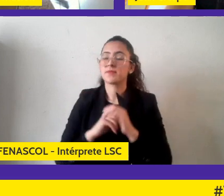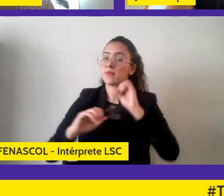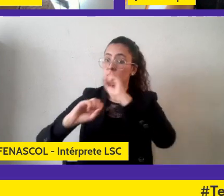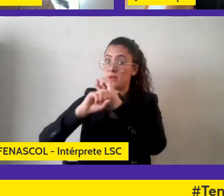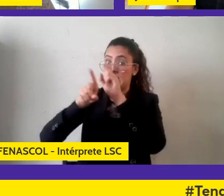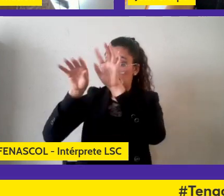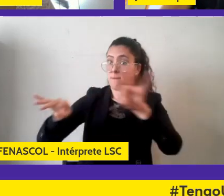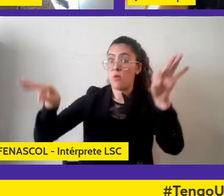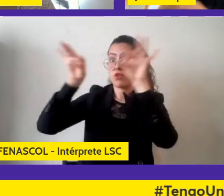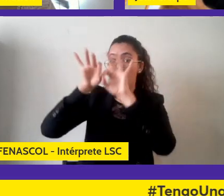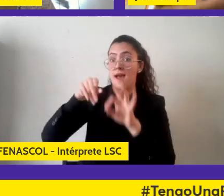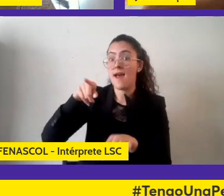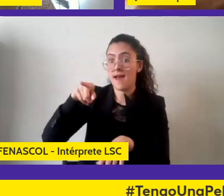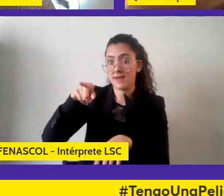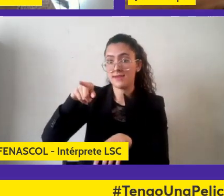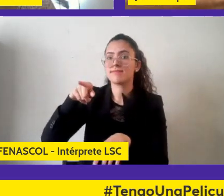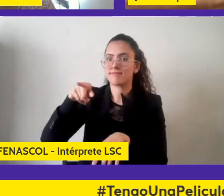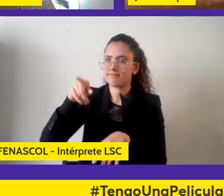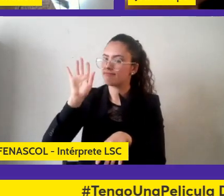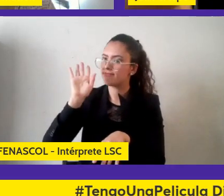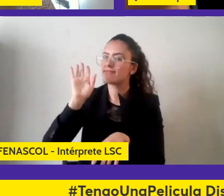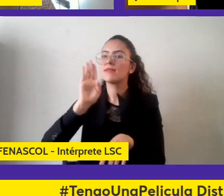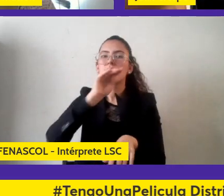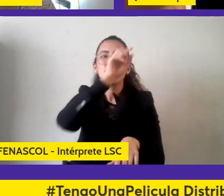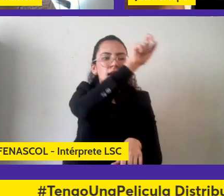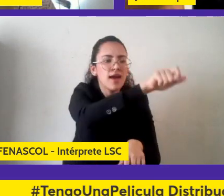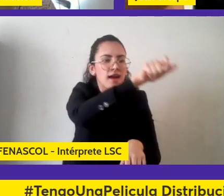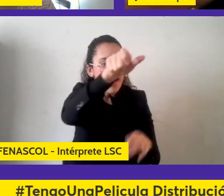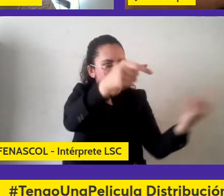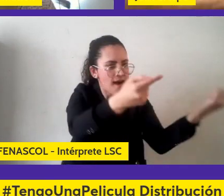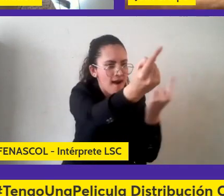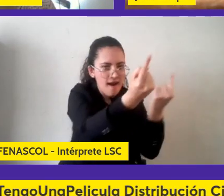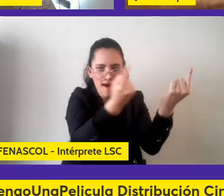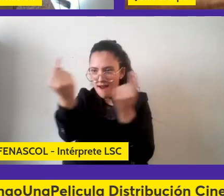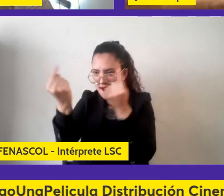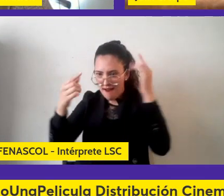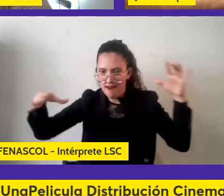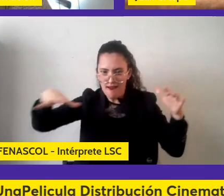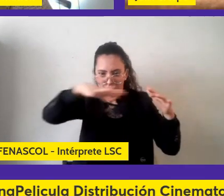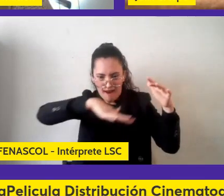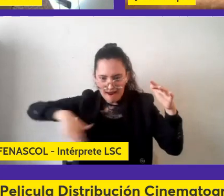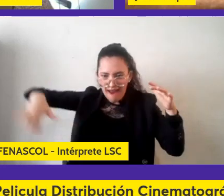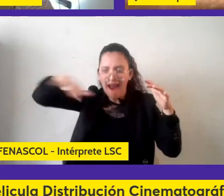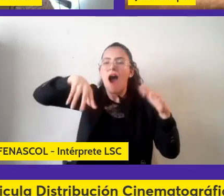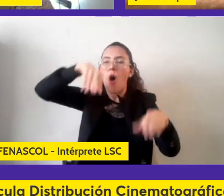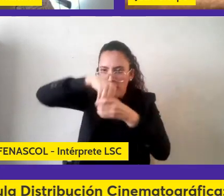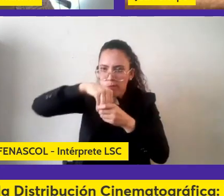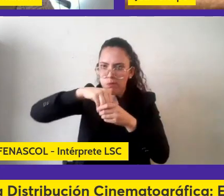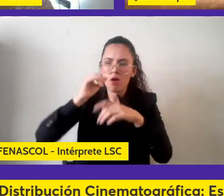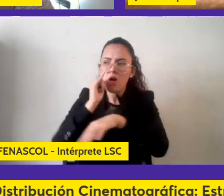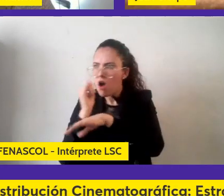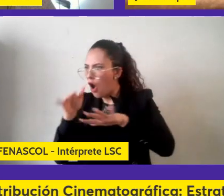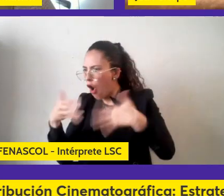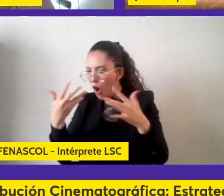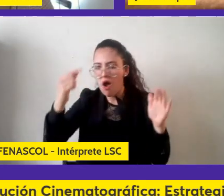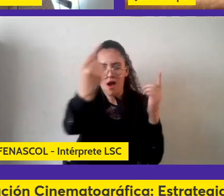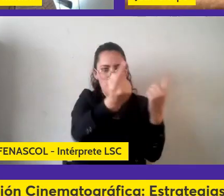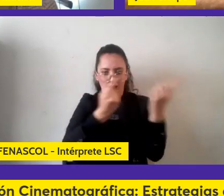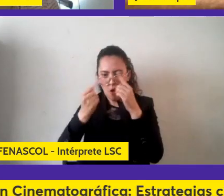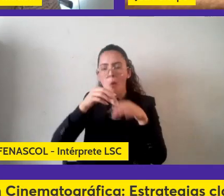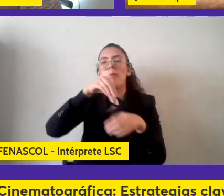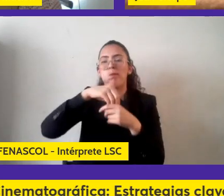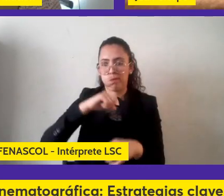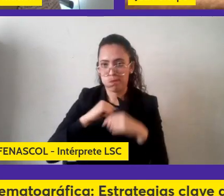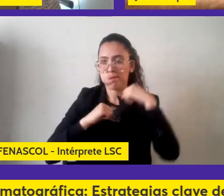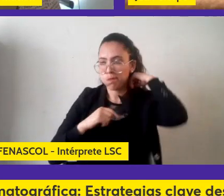saber que hay diferentes actores en la cadena. Y para ligar un poco con eso y